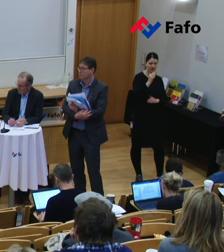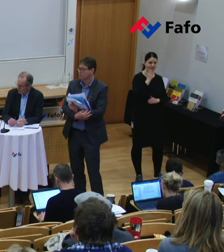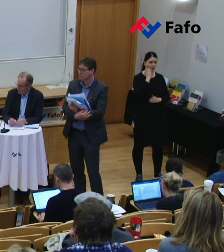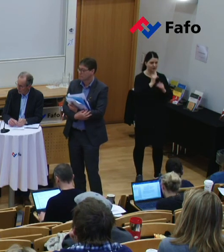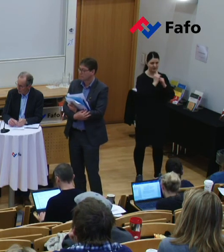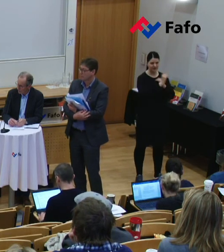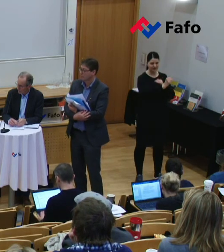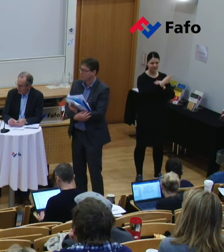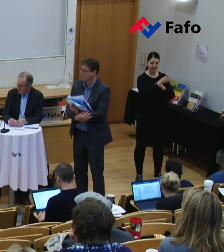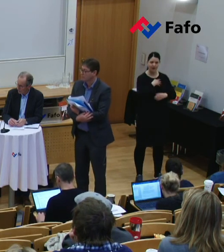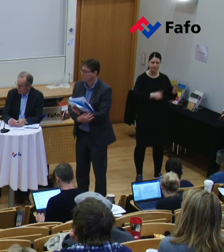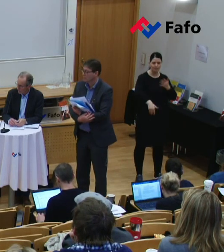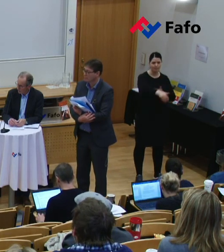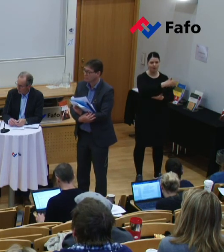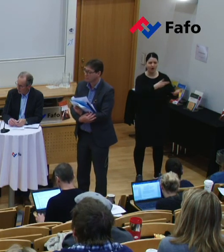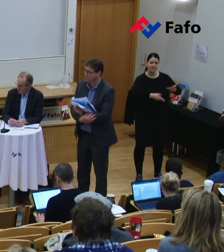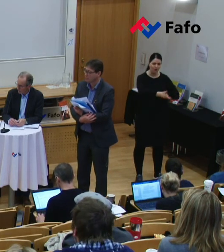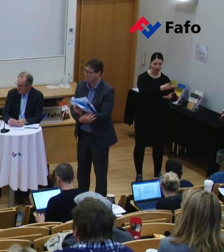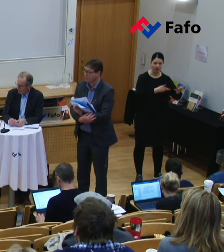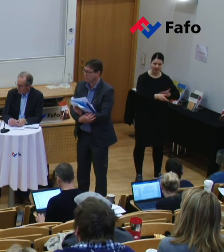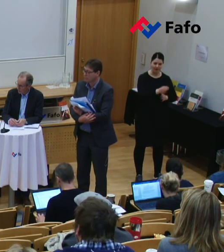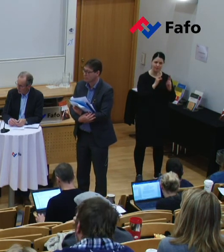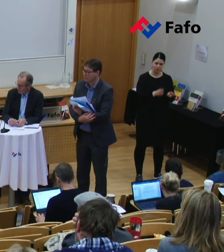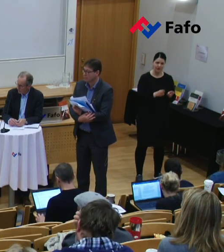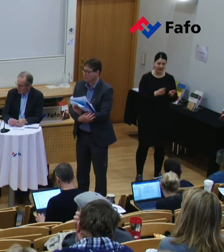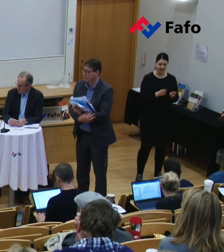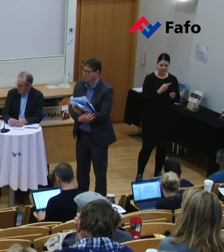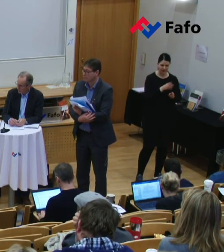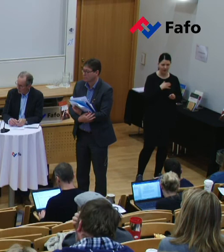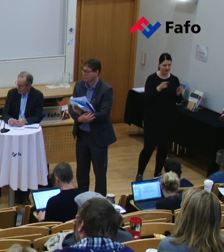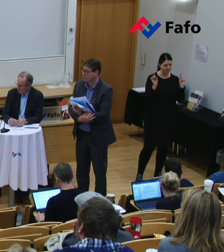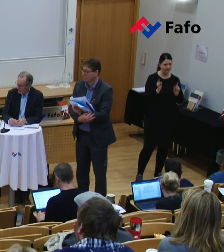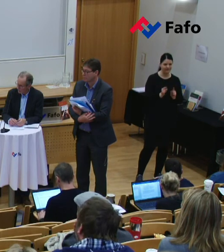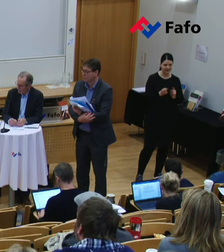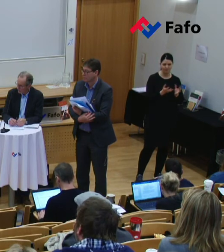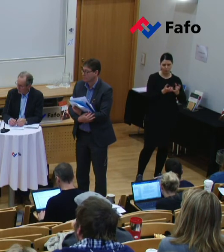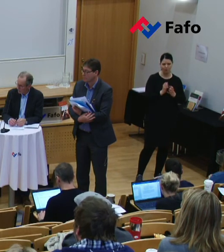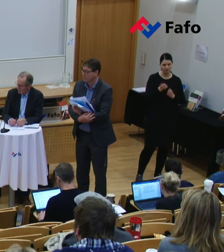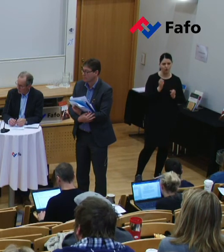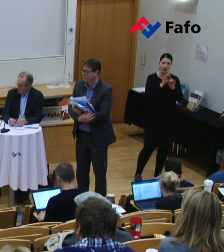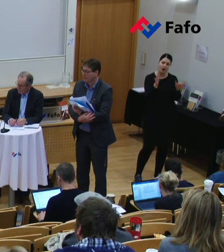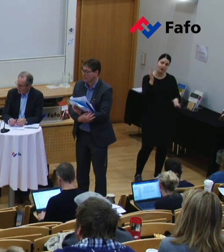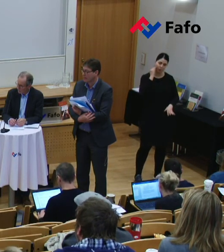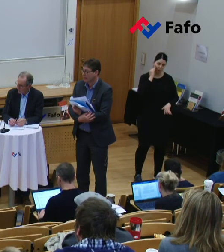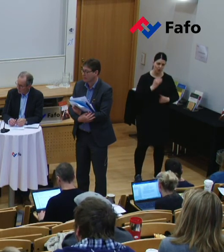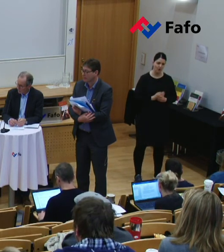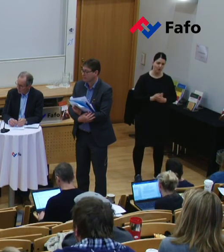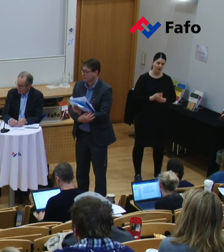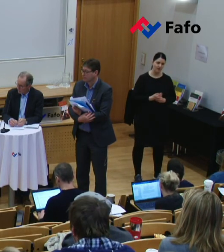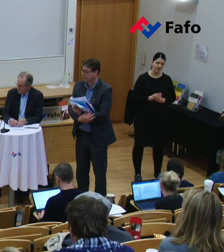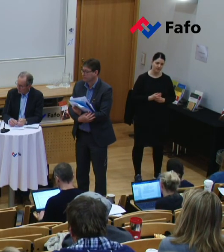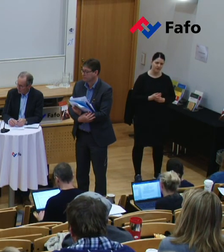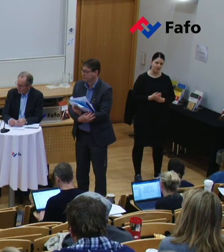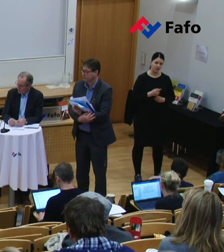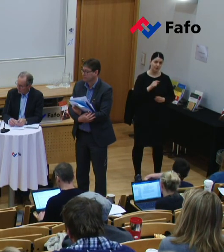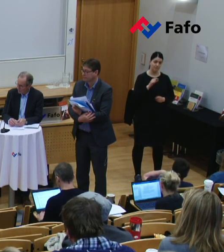har et mye større mangfold av brukere. De har også brukere som har mye mindre behov for oppfølging for å klare å bo. Så det vi på en måte